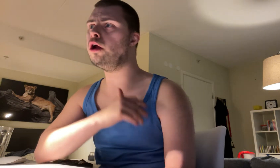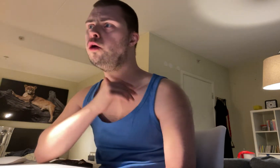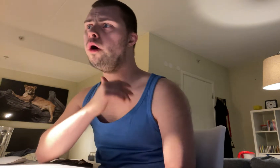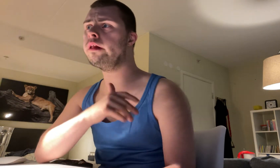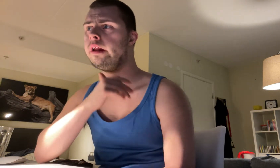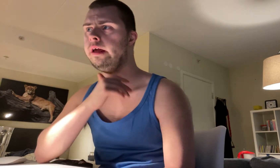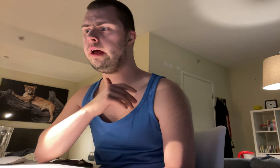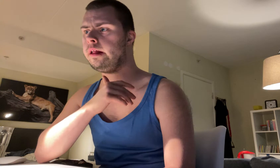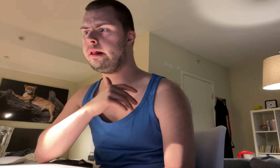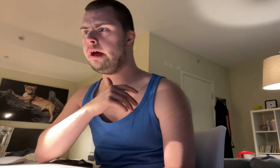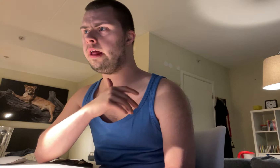Låten heter